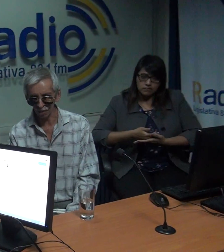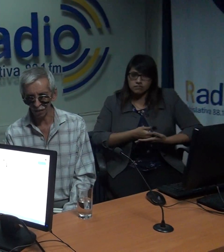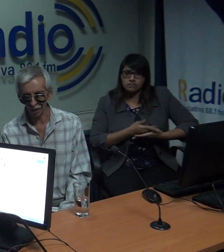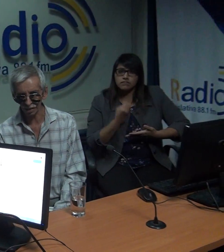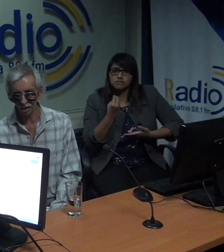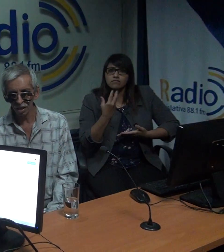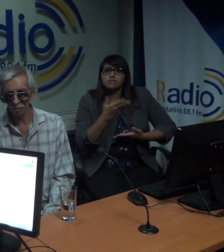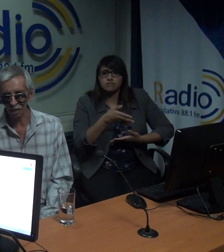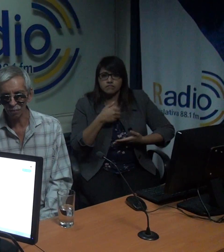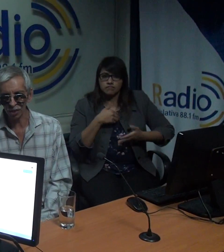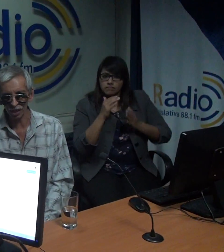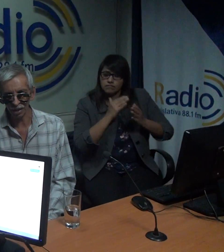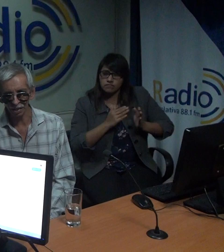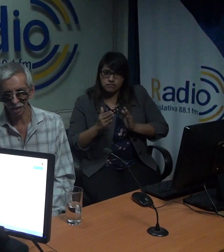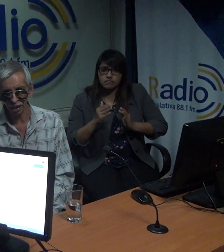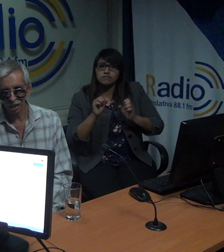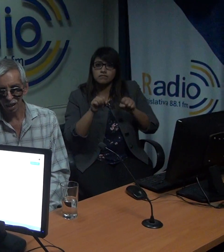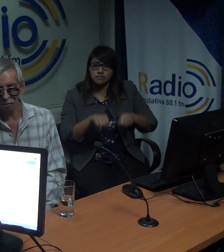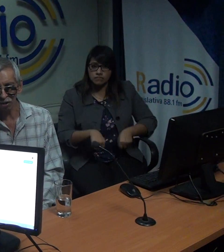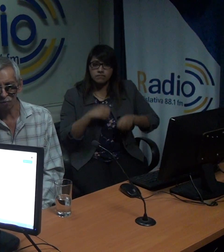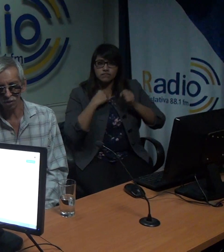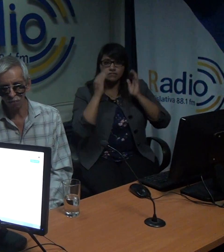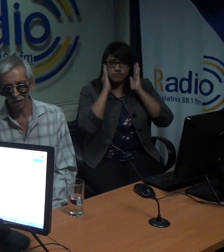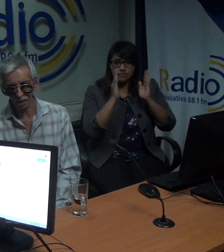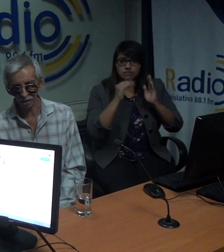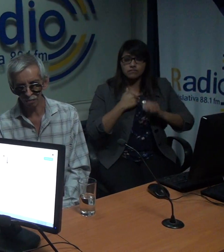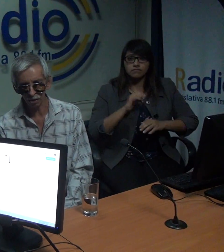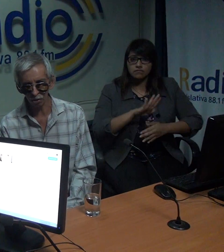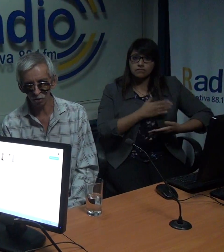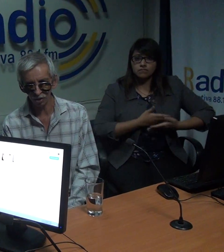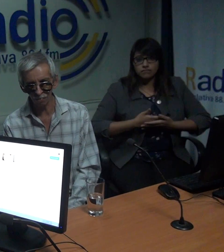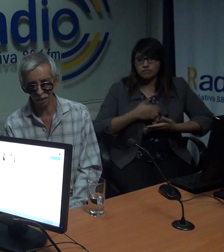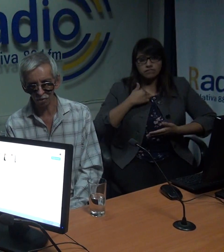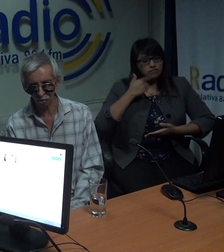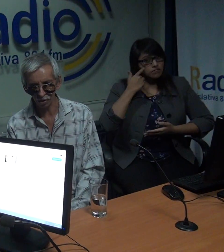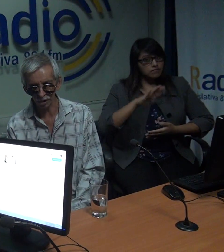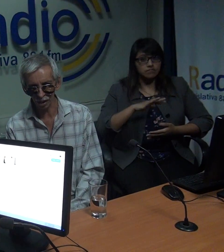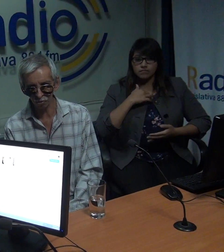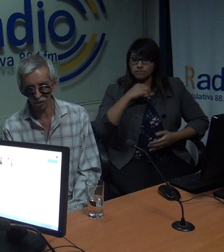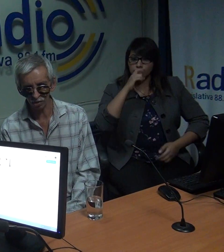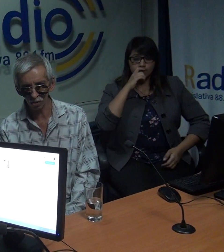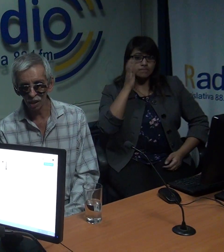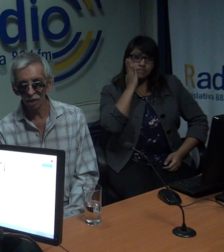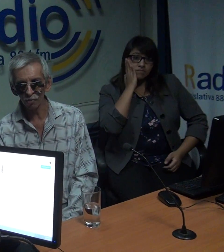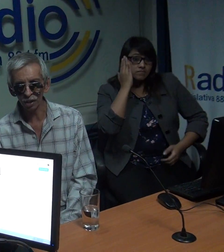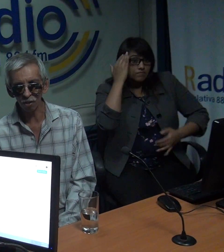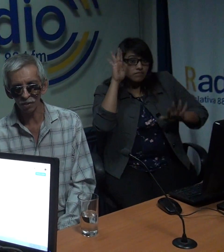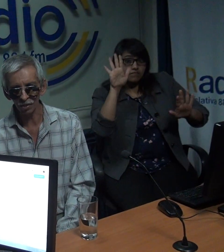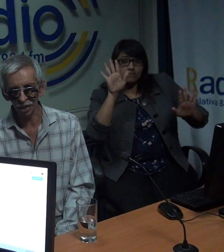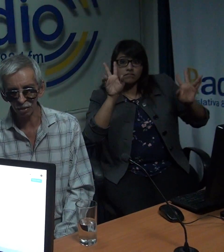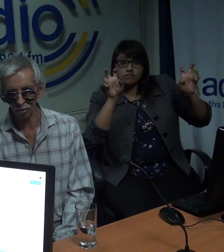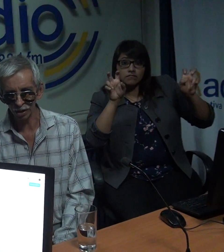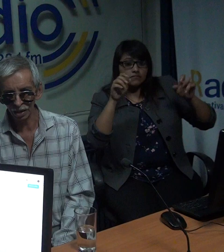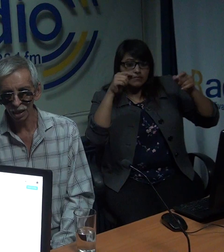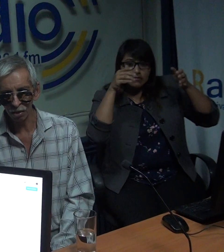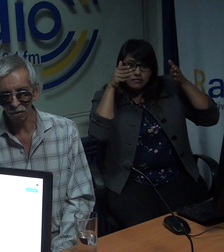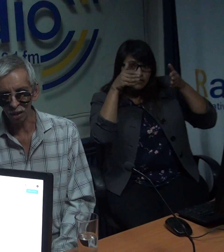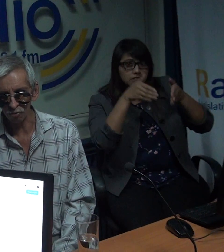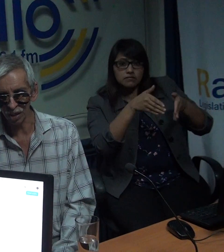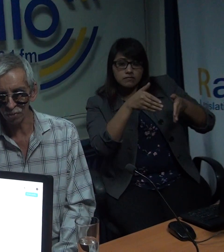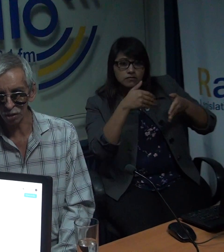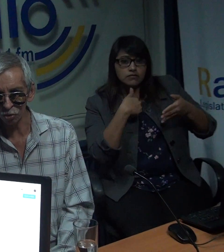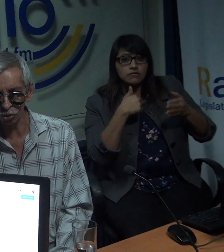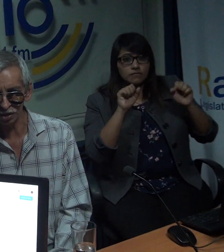buscarla, prepararse para poder atender a un hijo, porque un padre sin mayor conocimiento de lo que es el autismo puede cometer errores